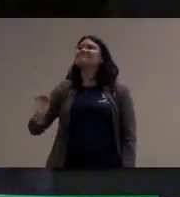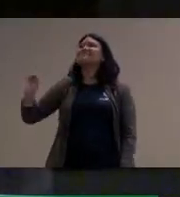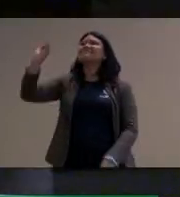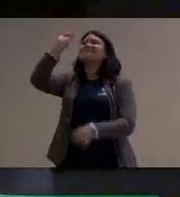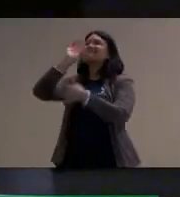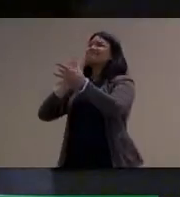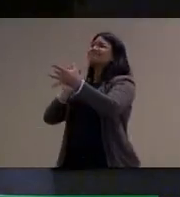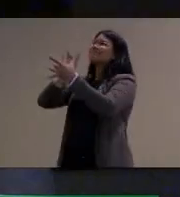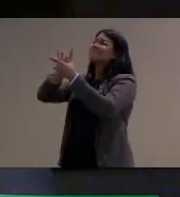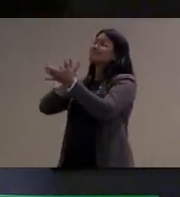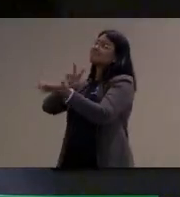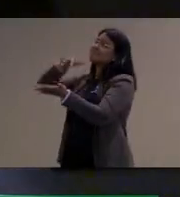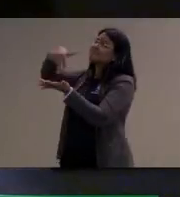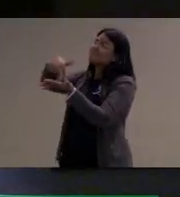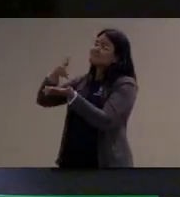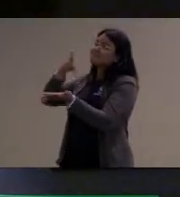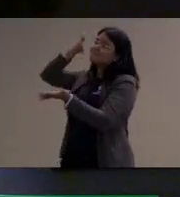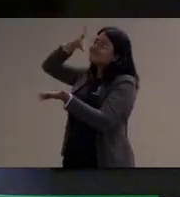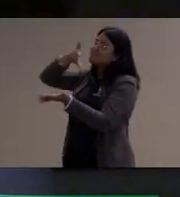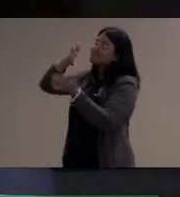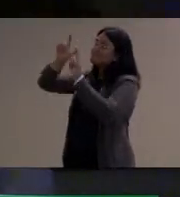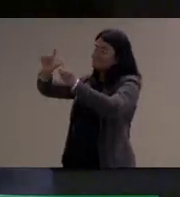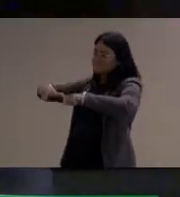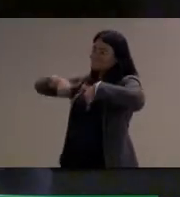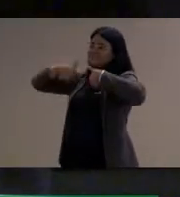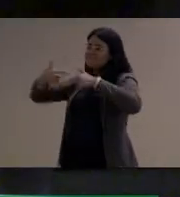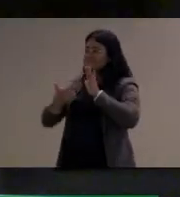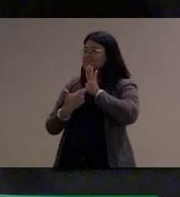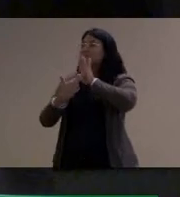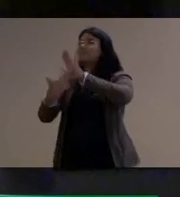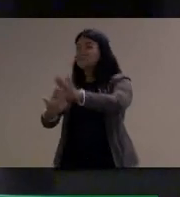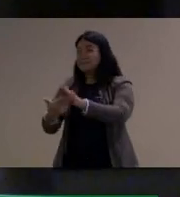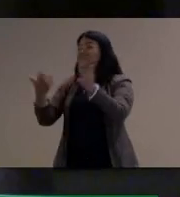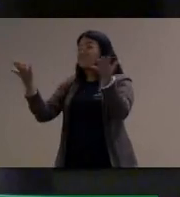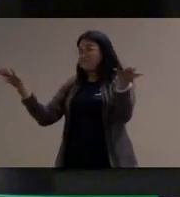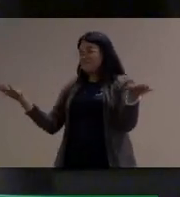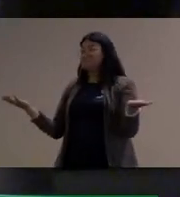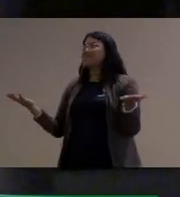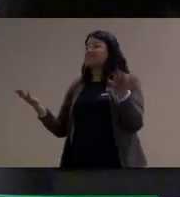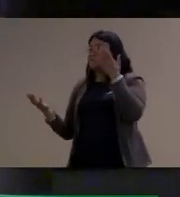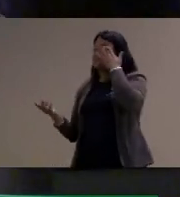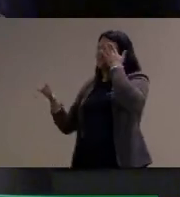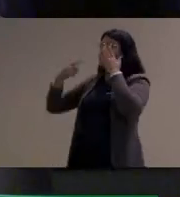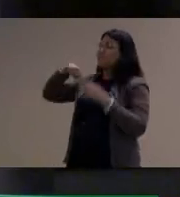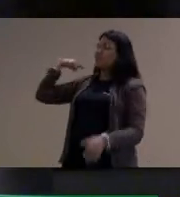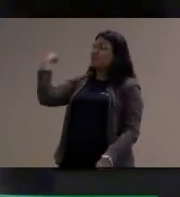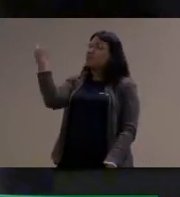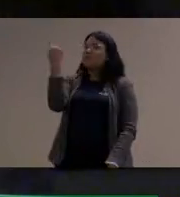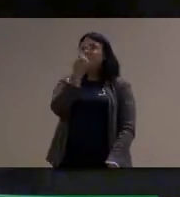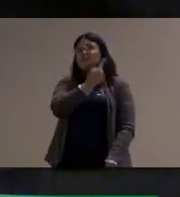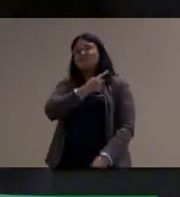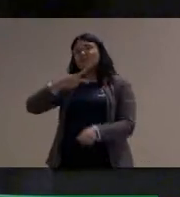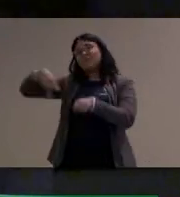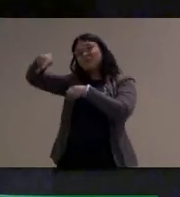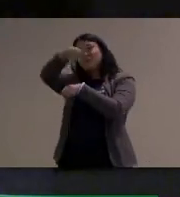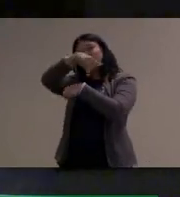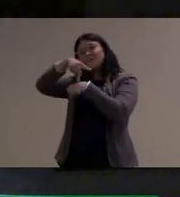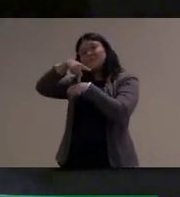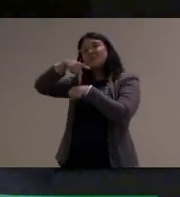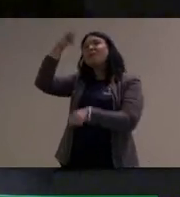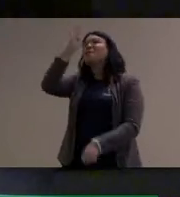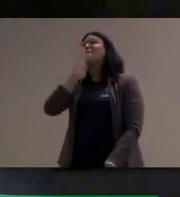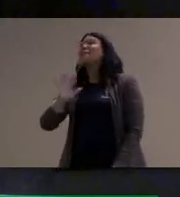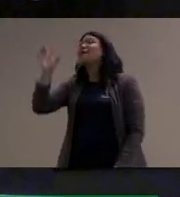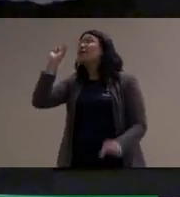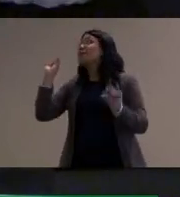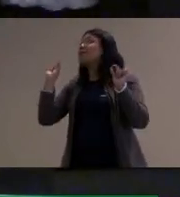não sou lugar se fala pode ser mais alto nosso país é